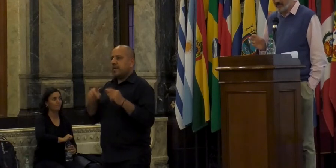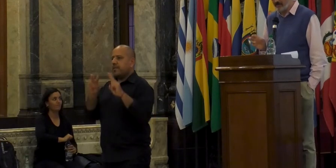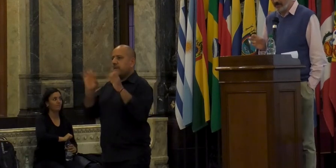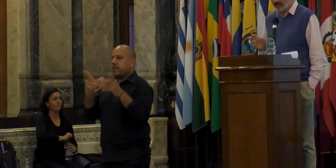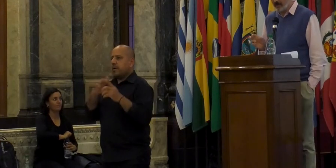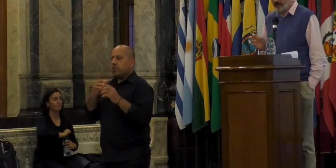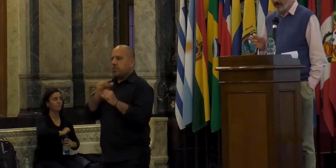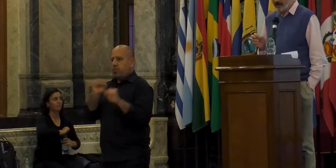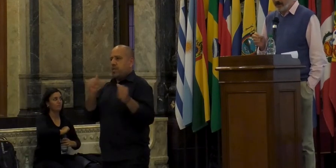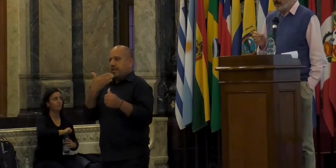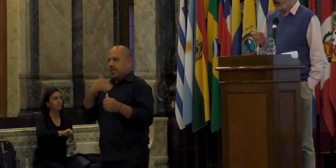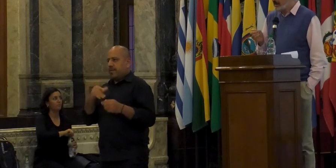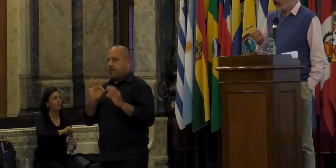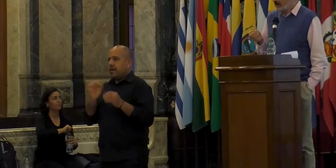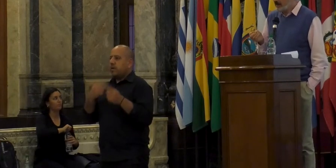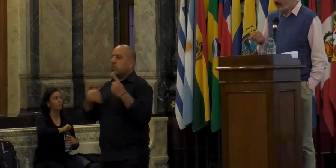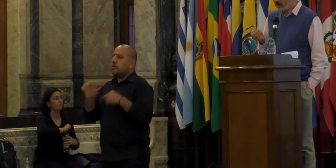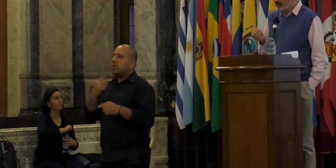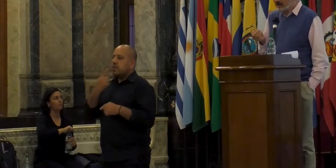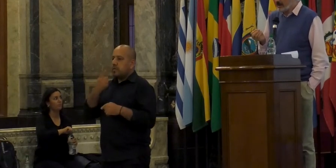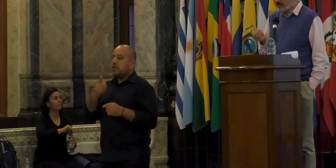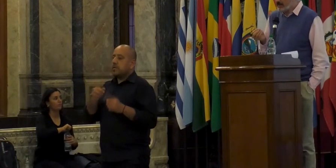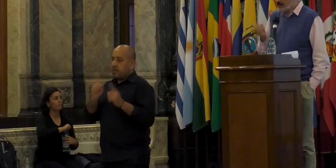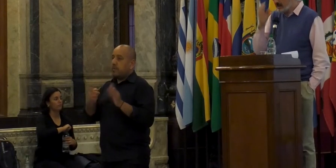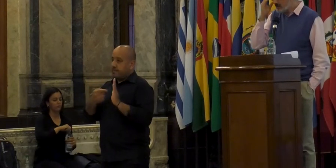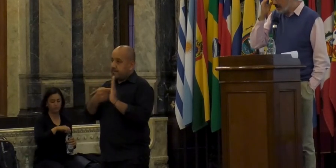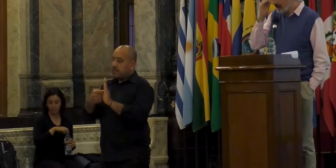impreciso. Y dice otra cosa